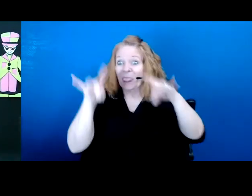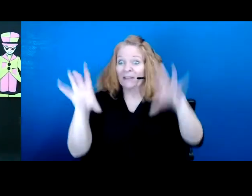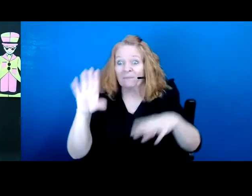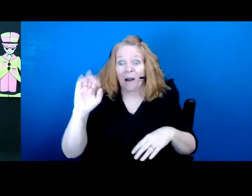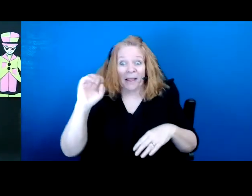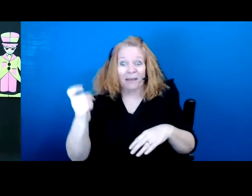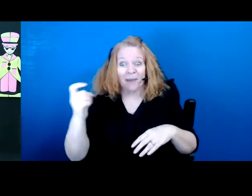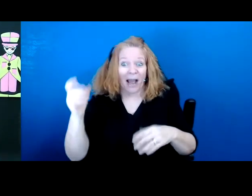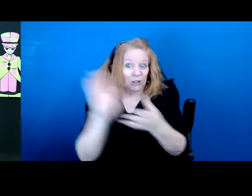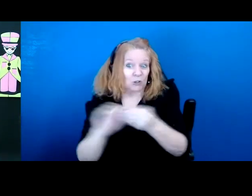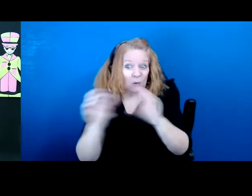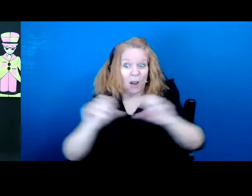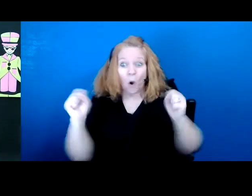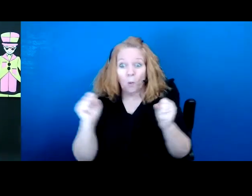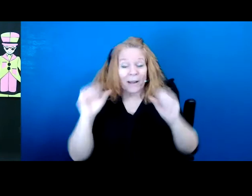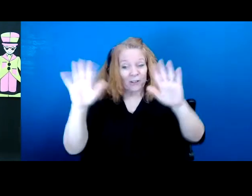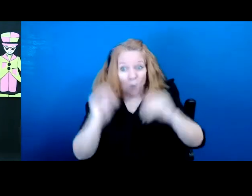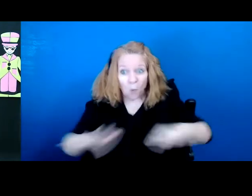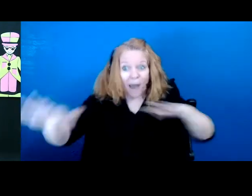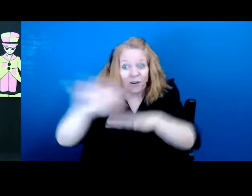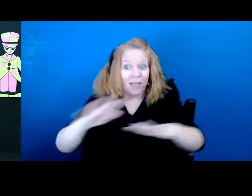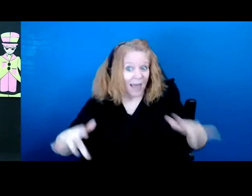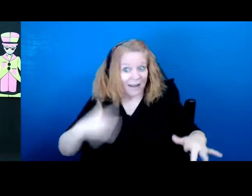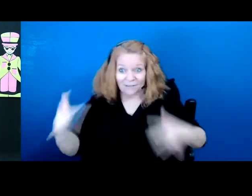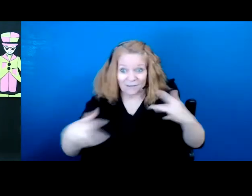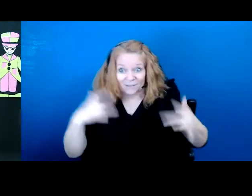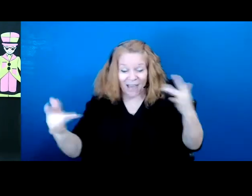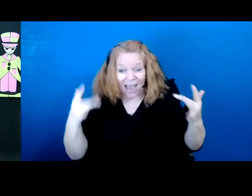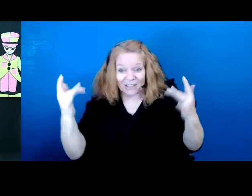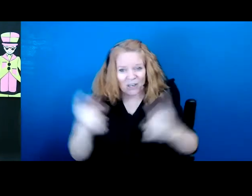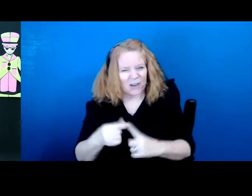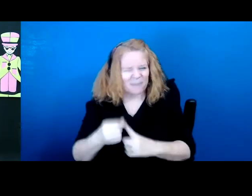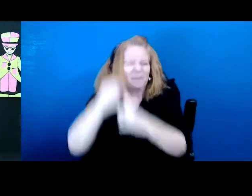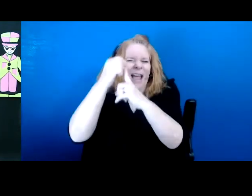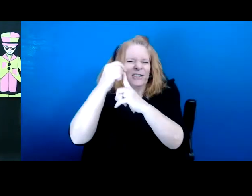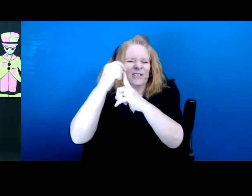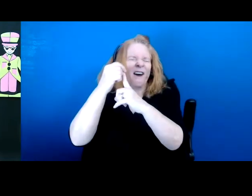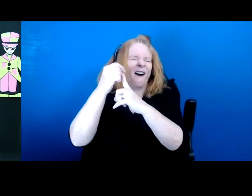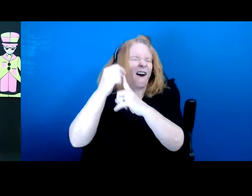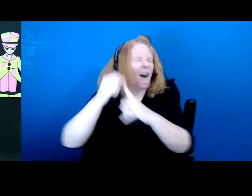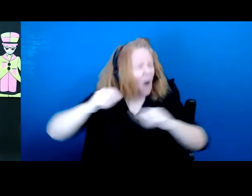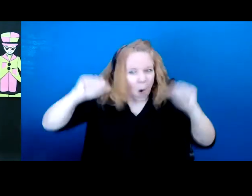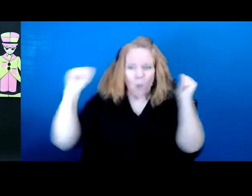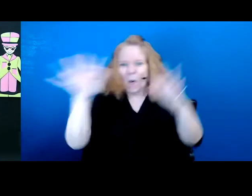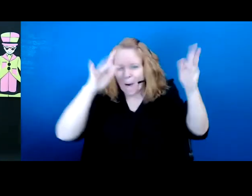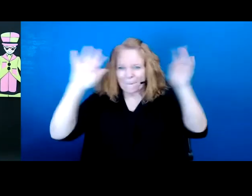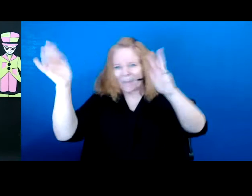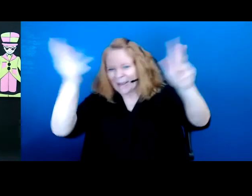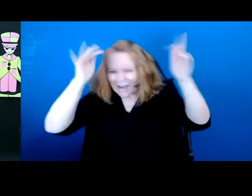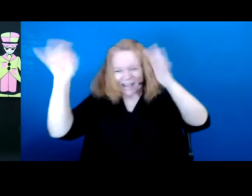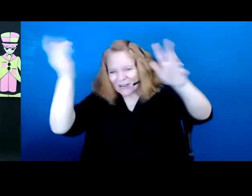tiene momentos de lectura del mundo estamos listos para esta aventura especial